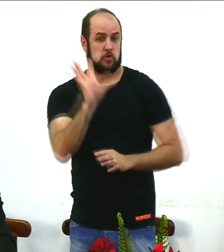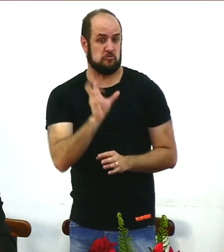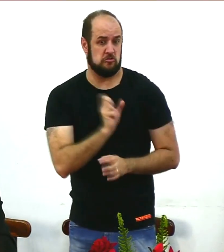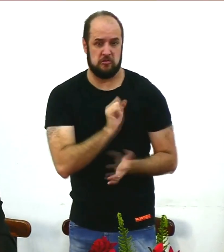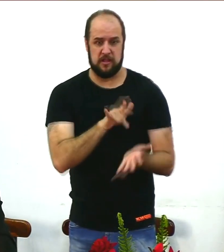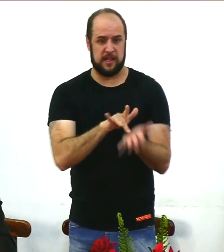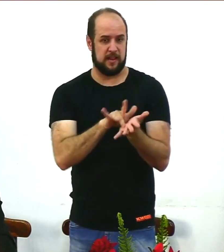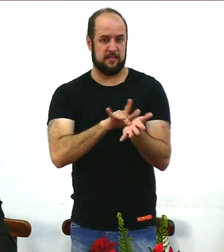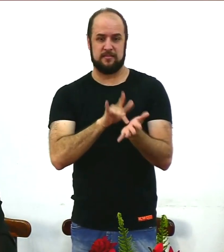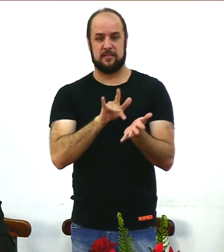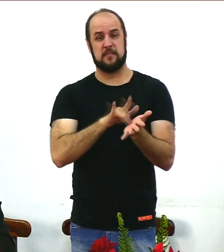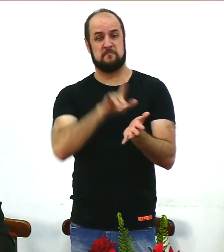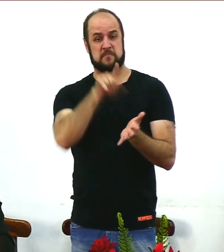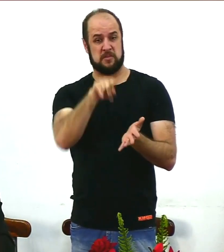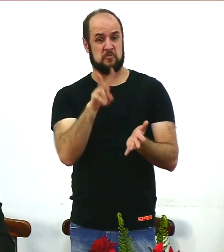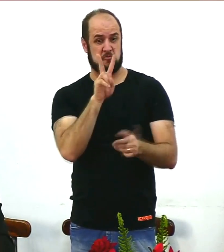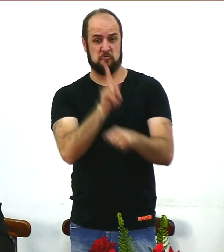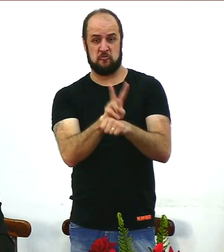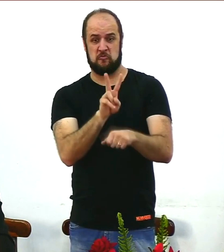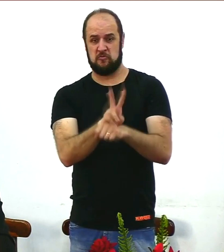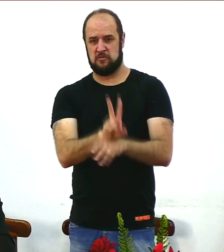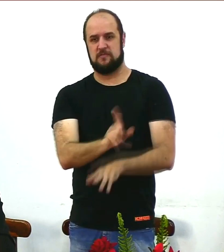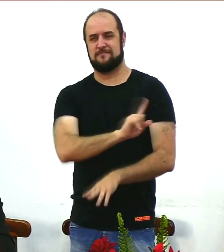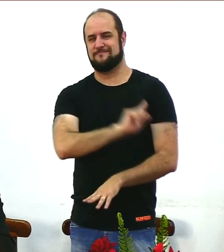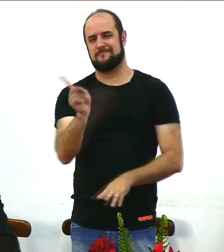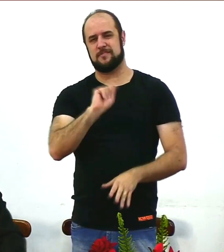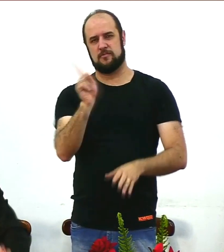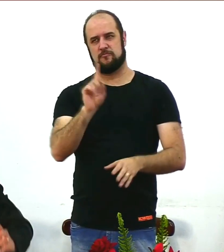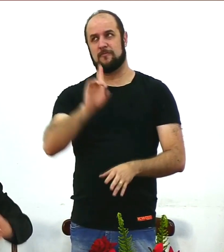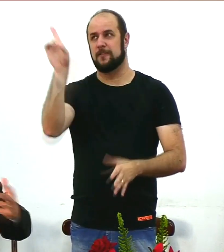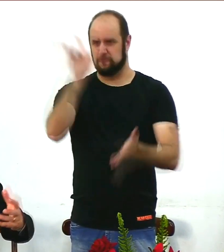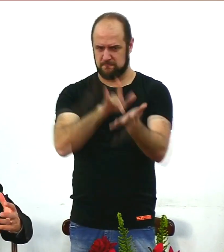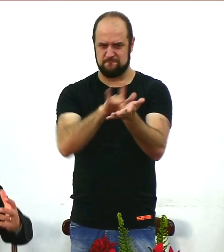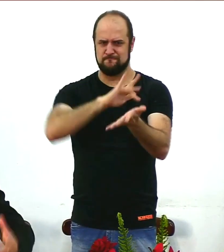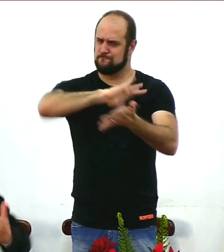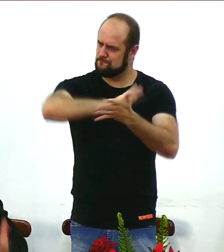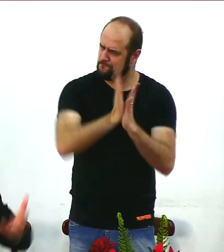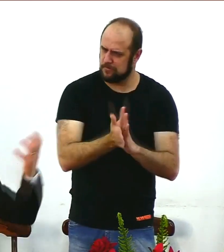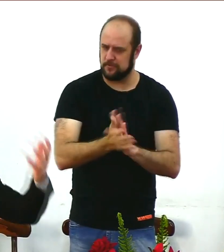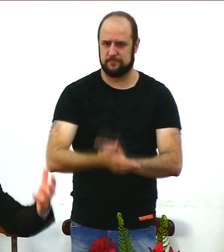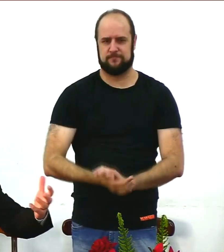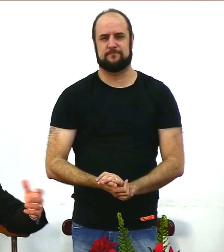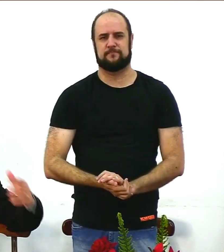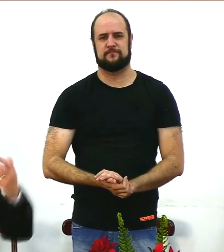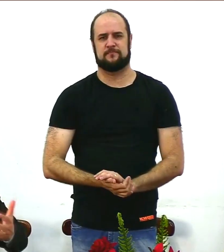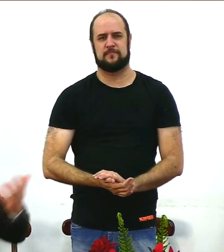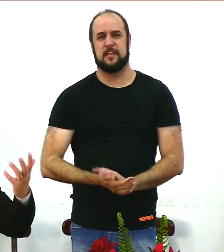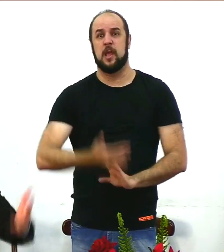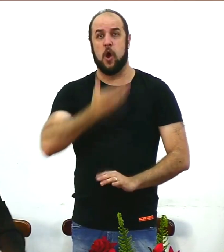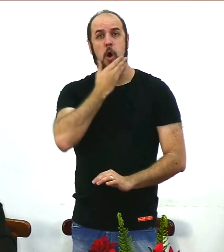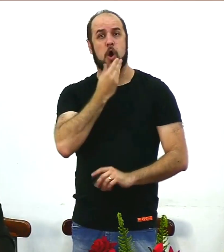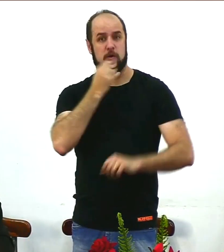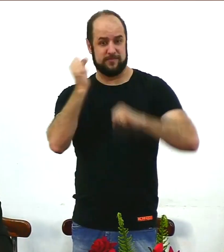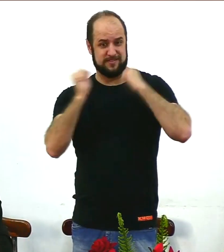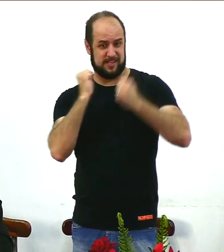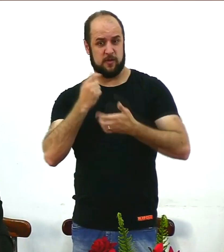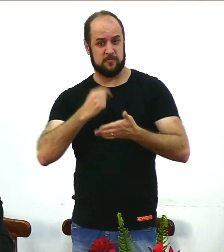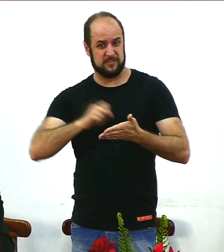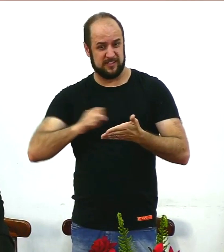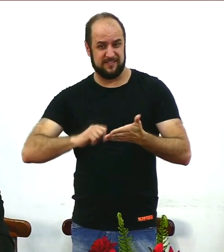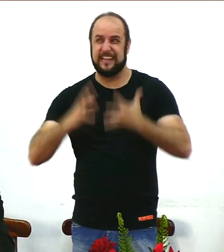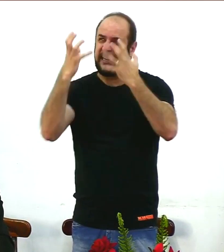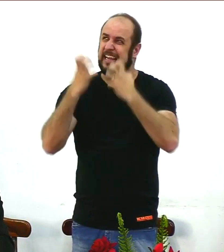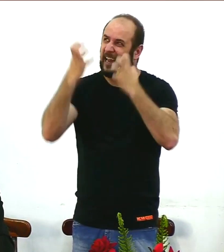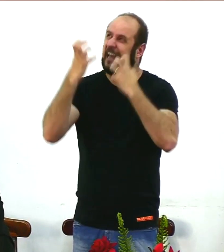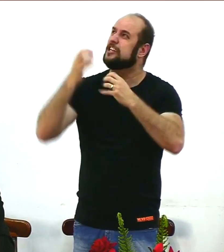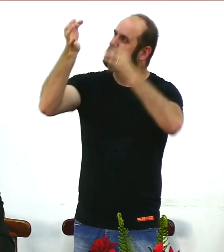você precisa saber, ou se você sabe, não pode se esquecer de maneira alguma: o destino dos